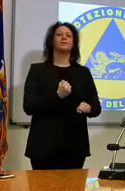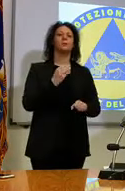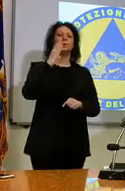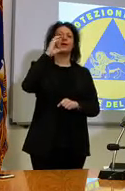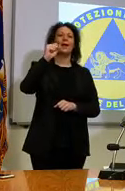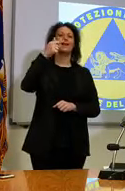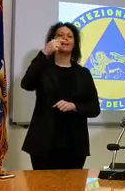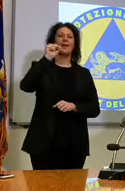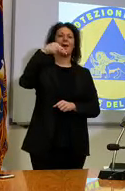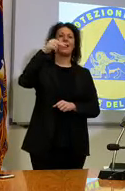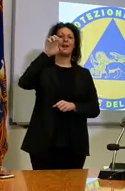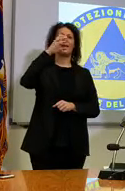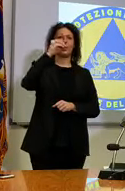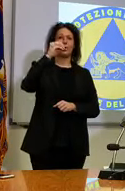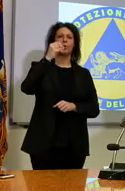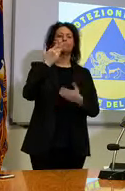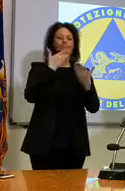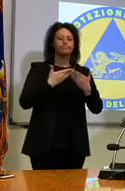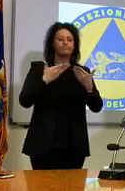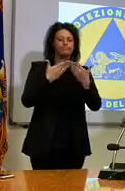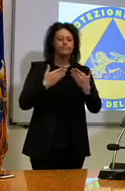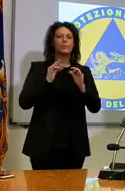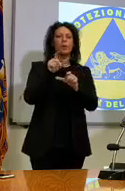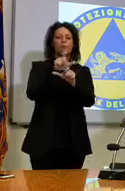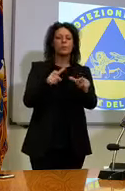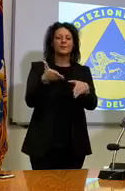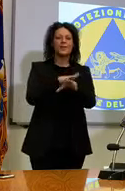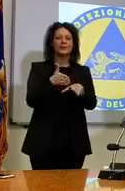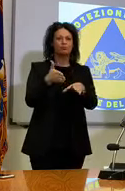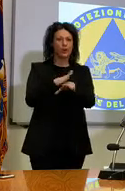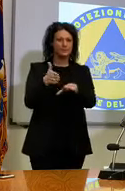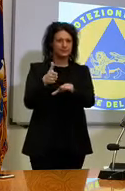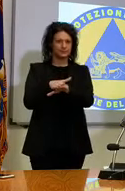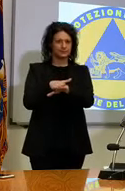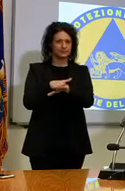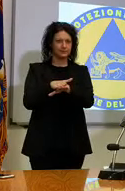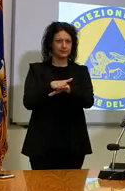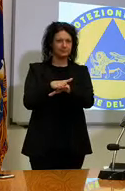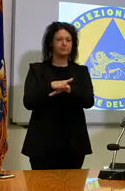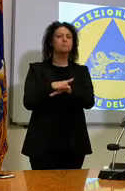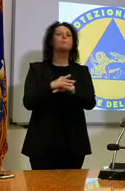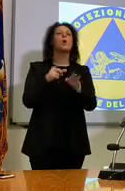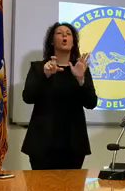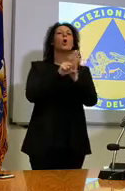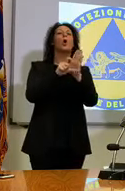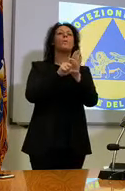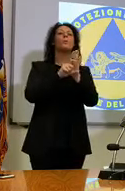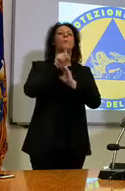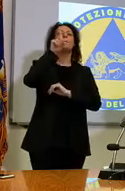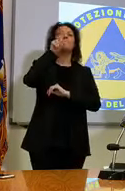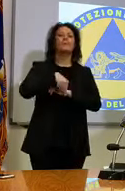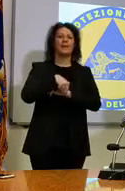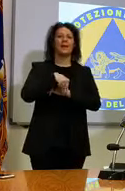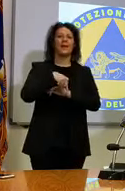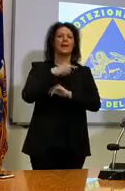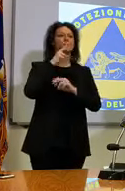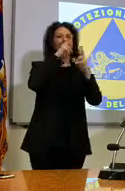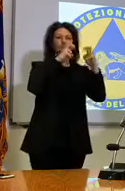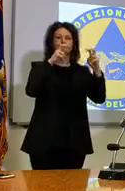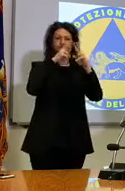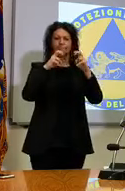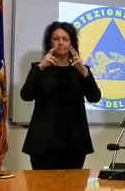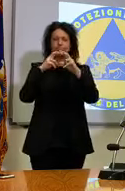fatto uno studio sui decessi, prendendo in esame 1000 comuni e andando a ritroso